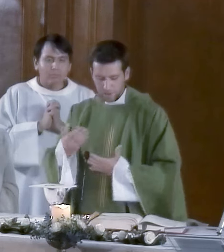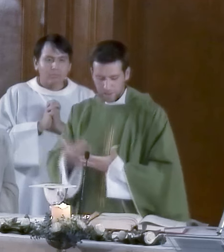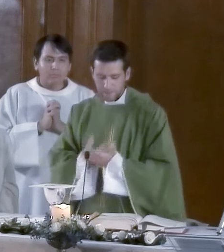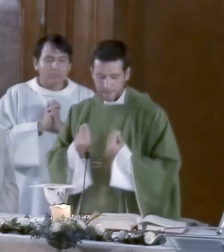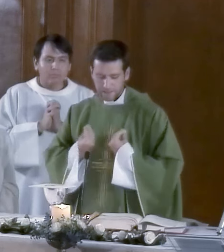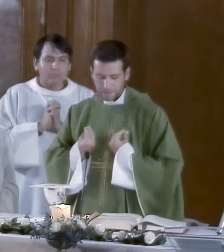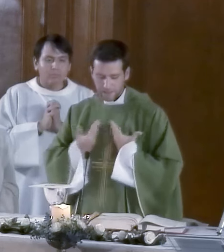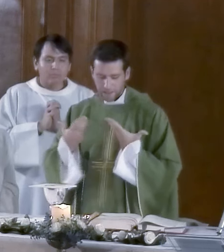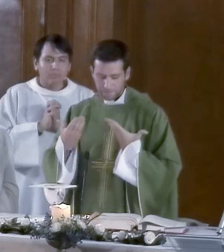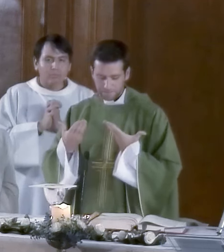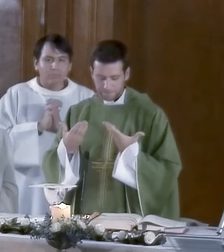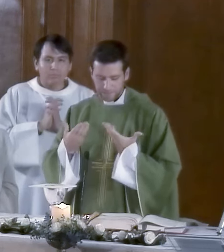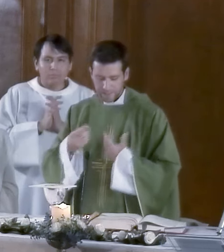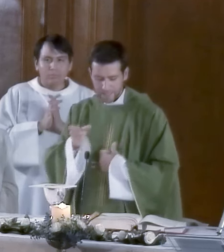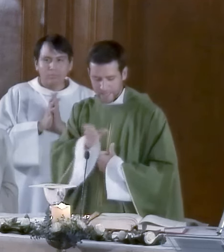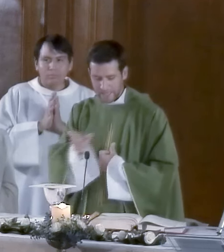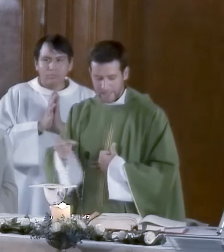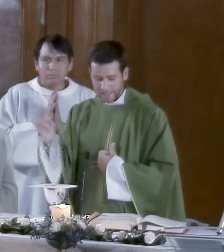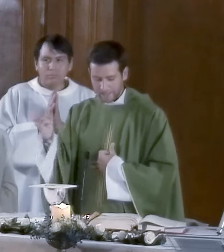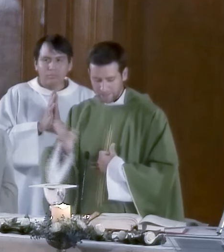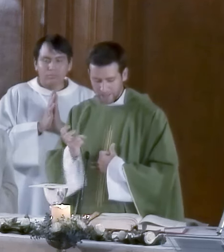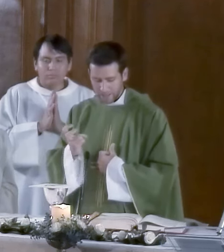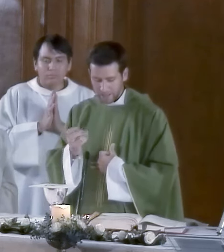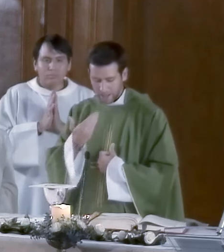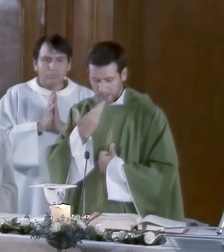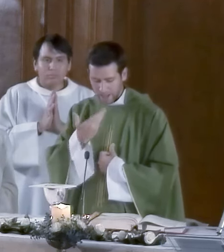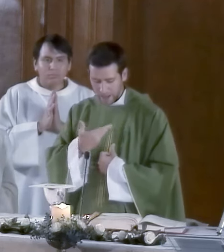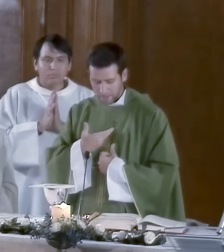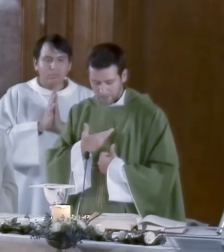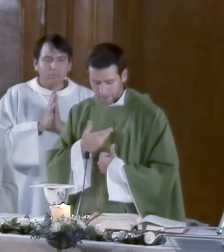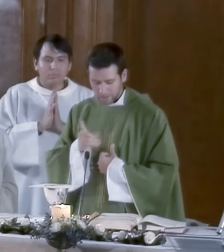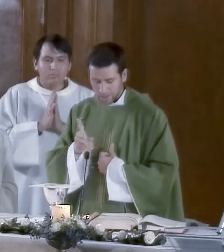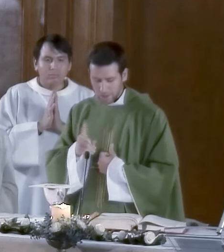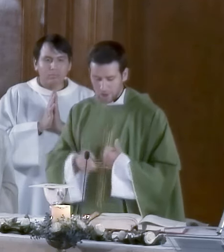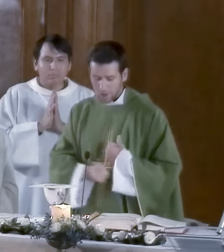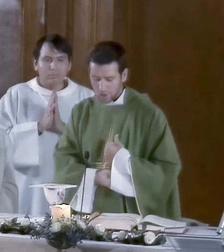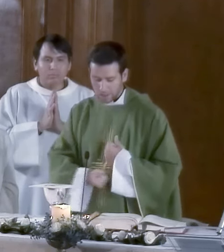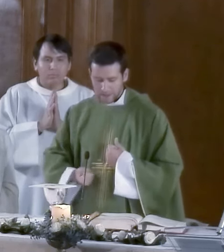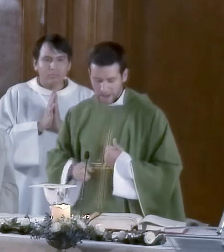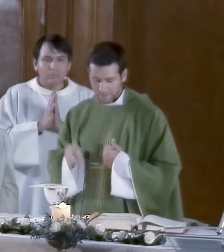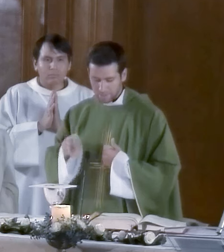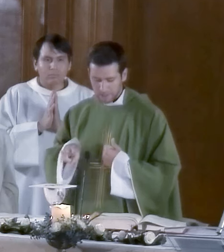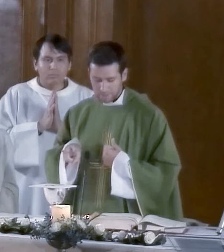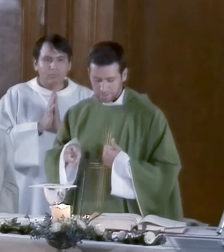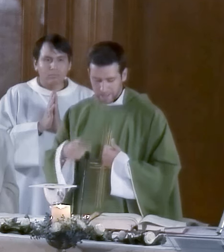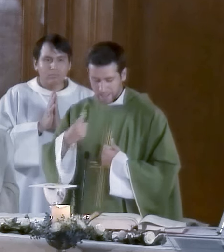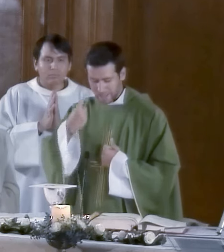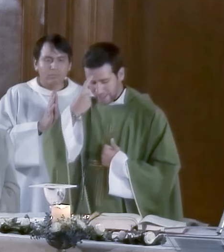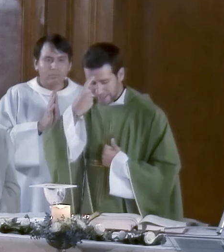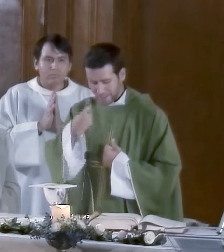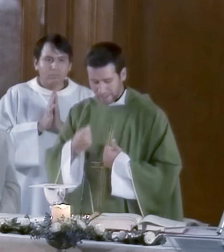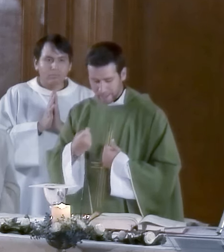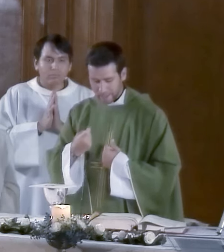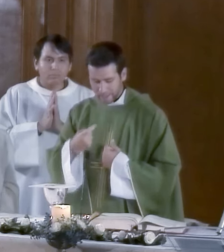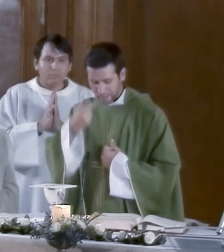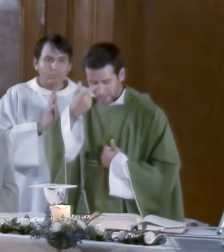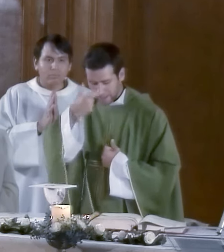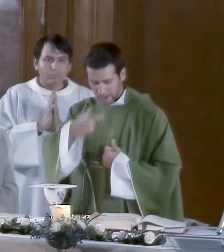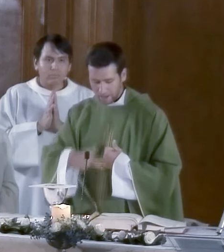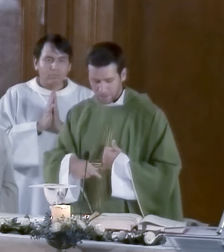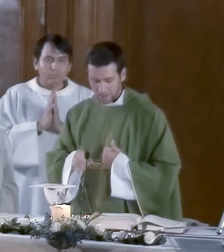Yo soy el pan de vida. El que viene a mí no tendrá hambre, y el que